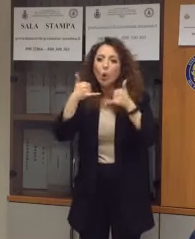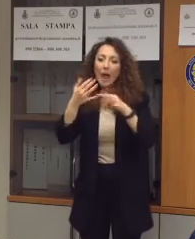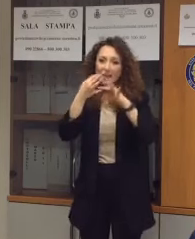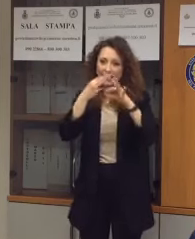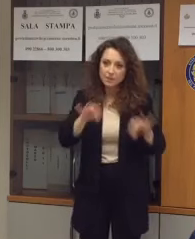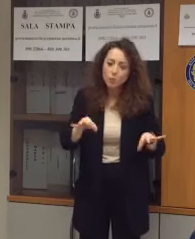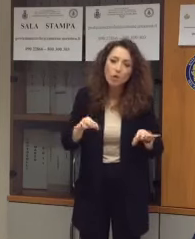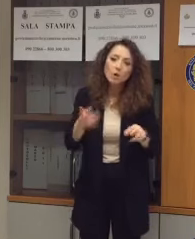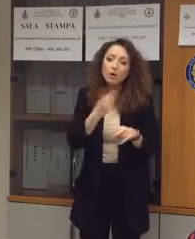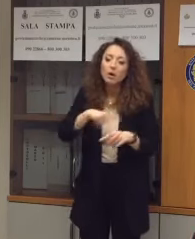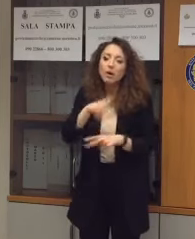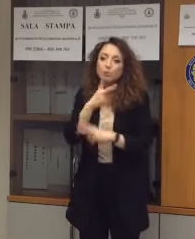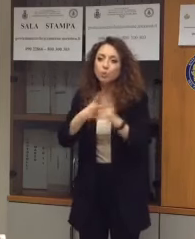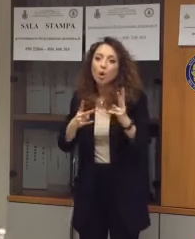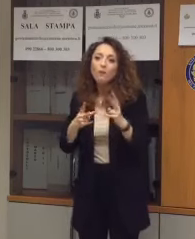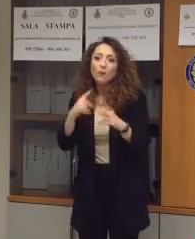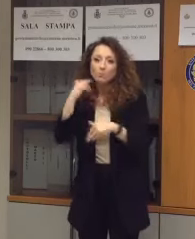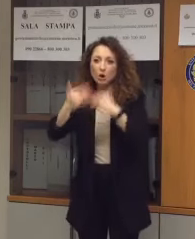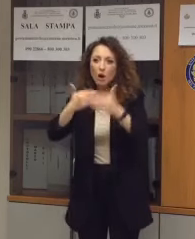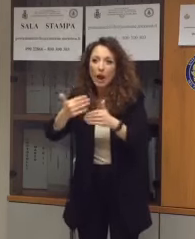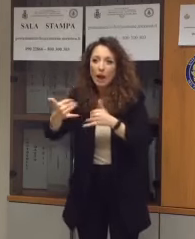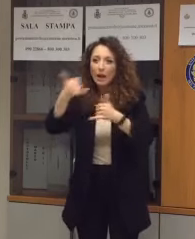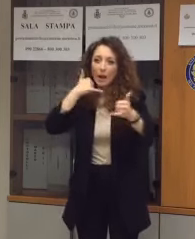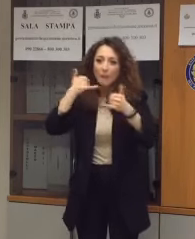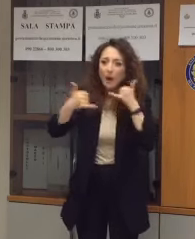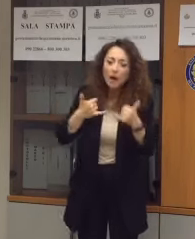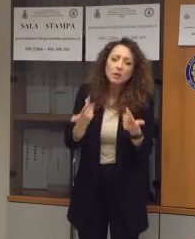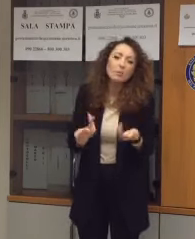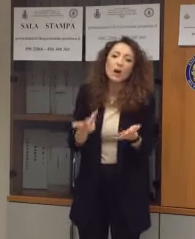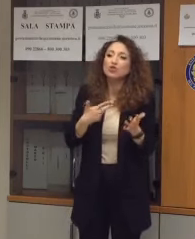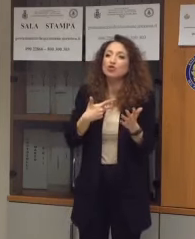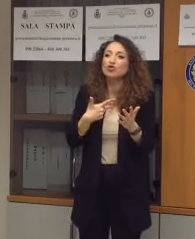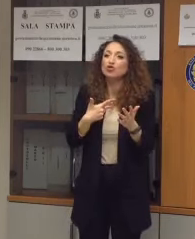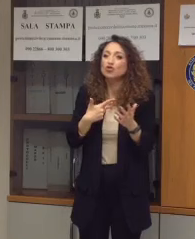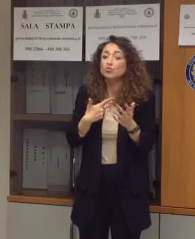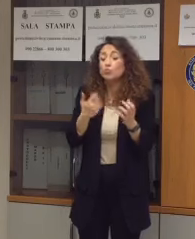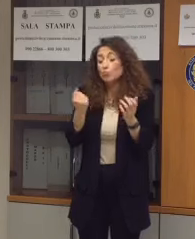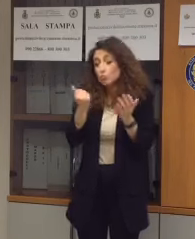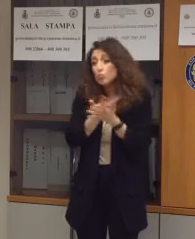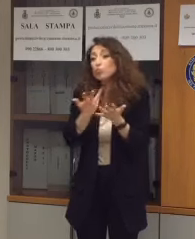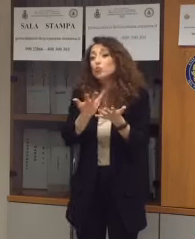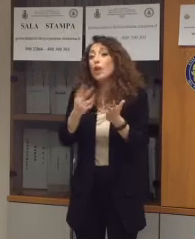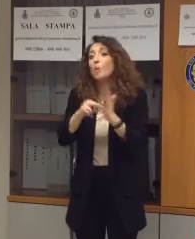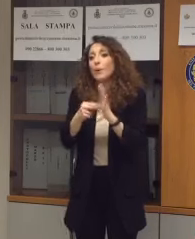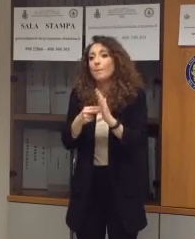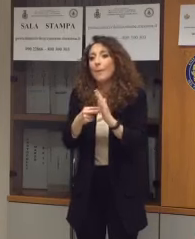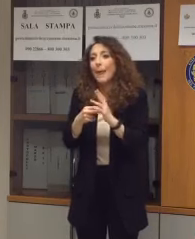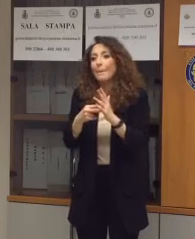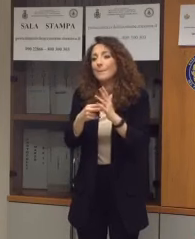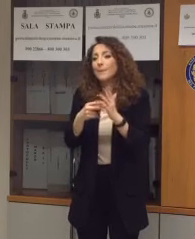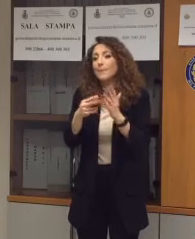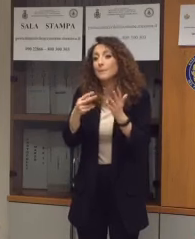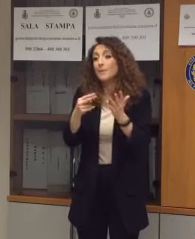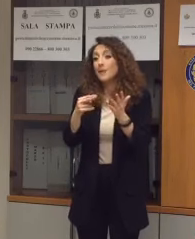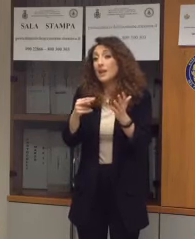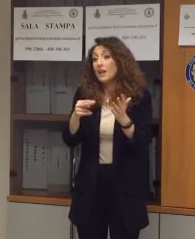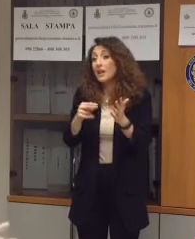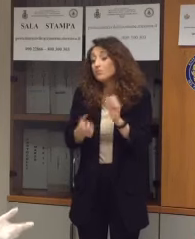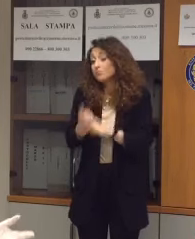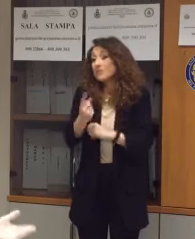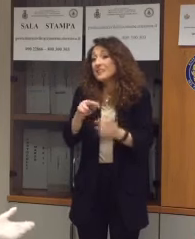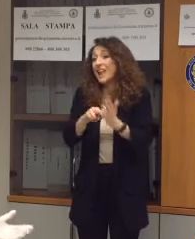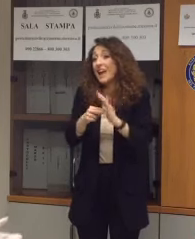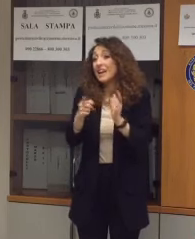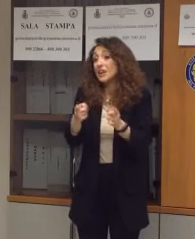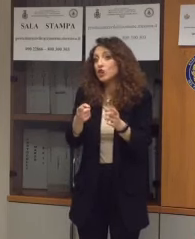migliorare sicuramente anche questo aspetto, però ci sono anche dei problemi tecnici che nonostante le verifiche che abbiamo effettuato ieri non dipendono da